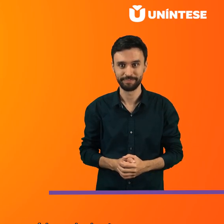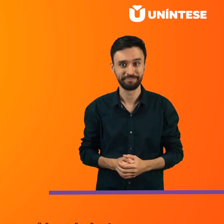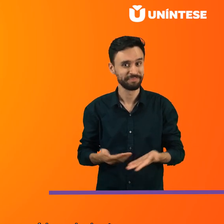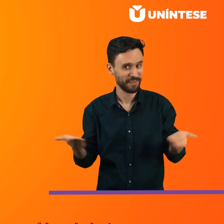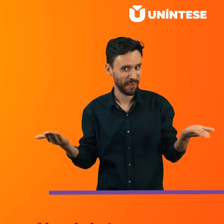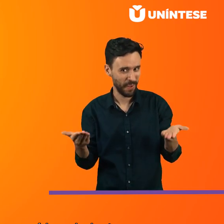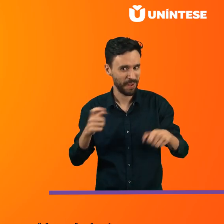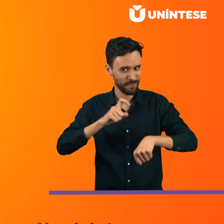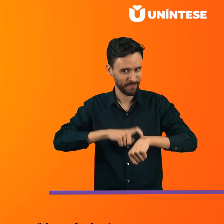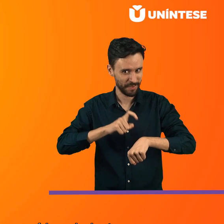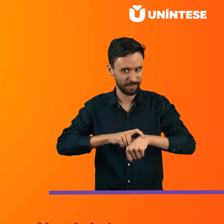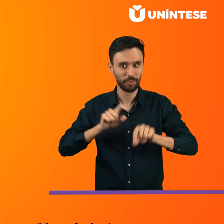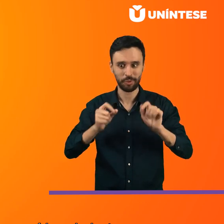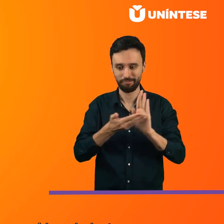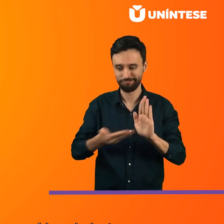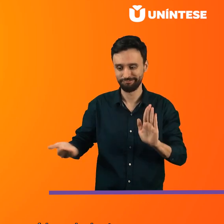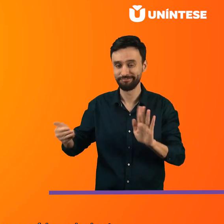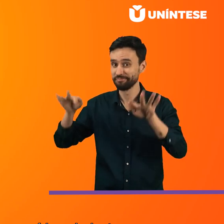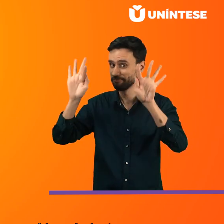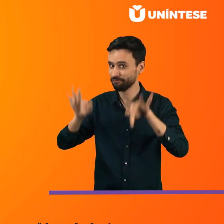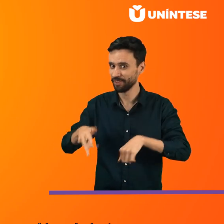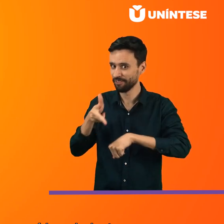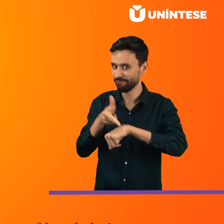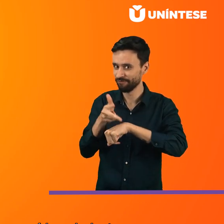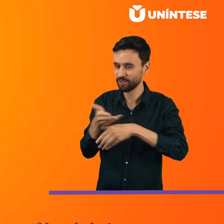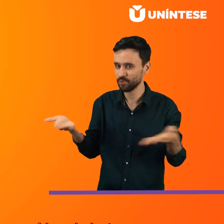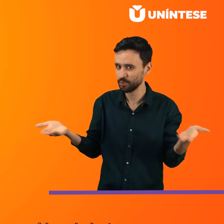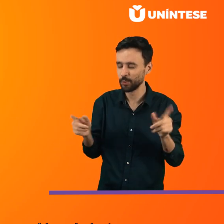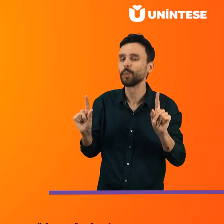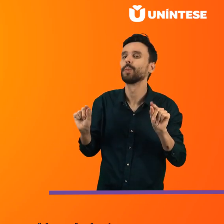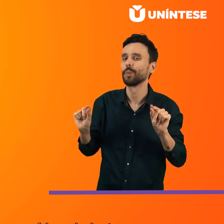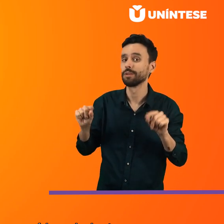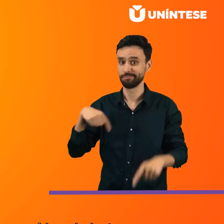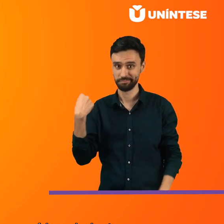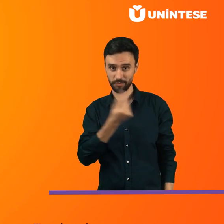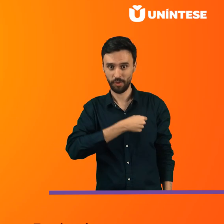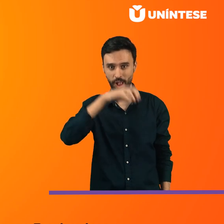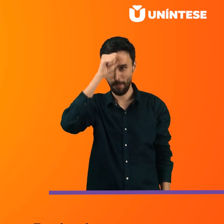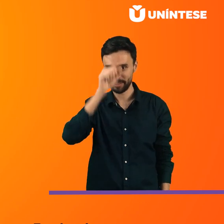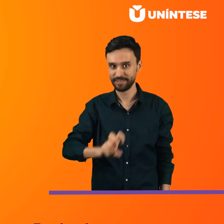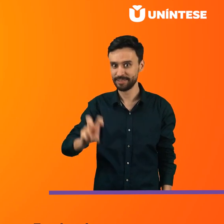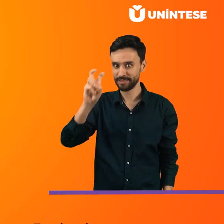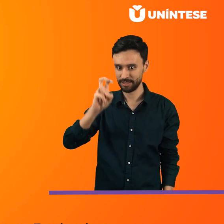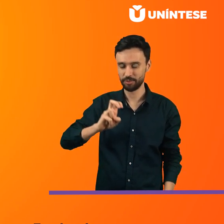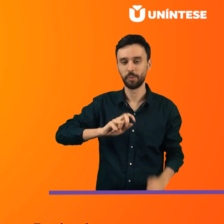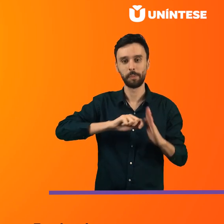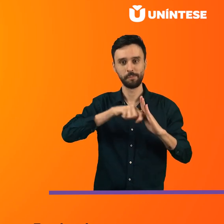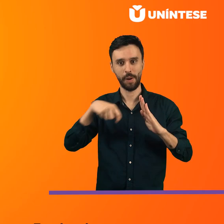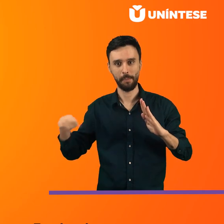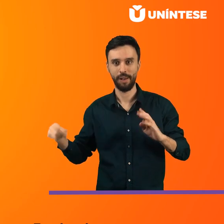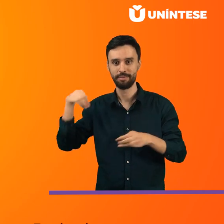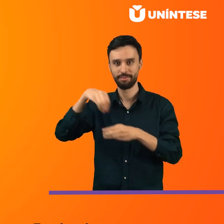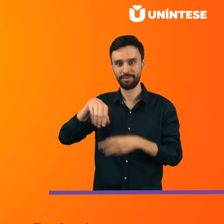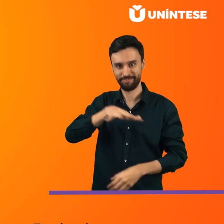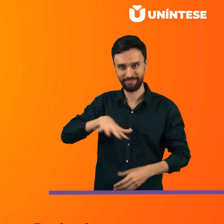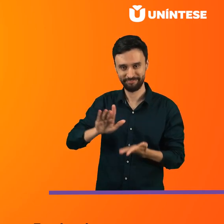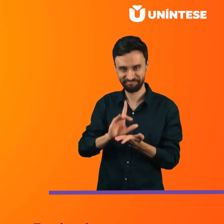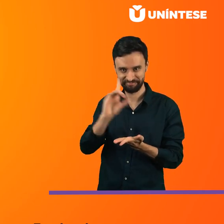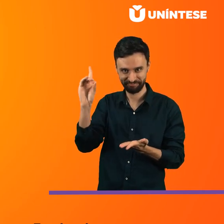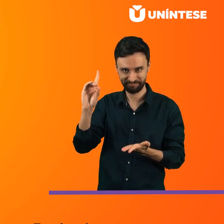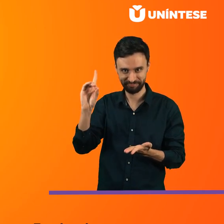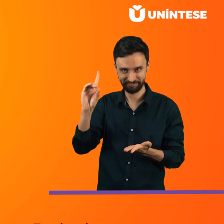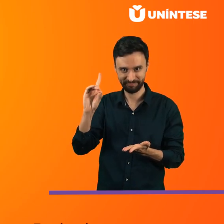Agora, para nós concluirmos o nosso vídeo de hoje, nós iremos aprender cinco sinais de livros da